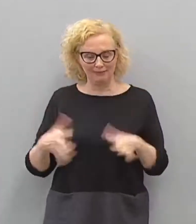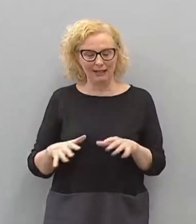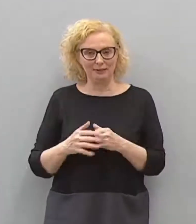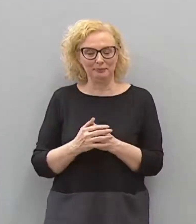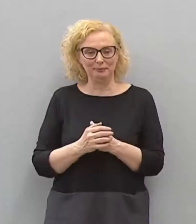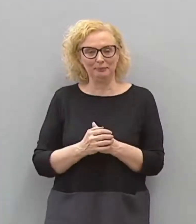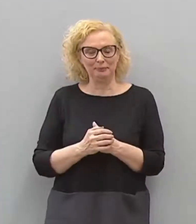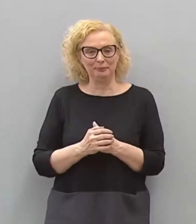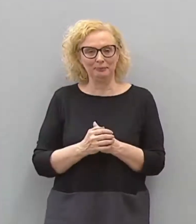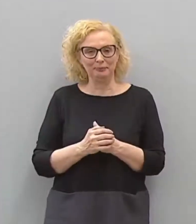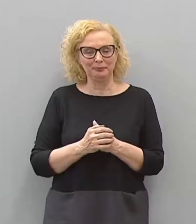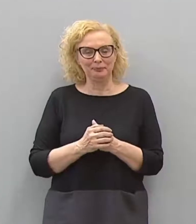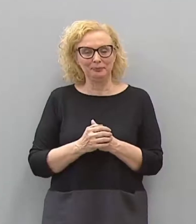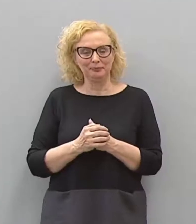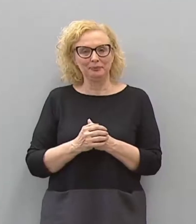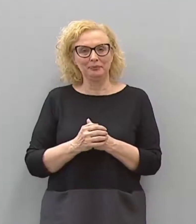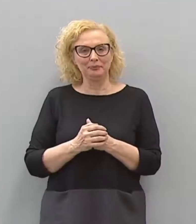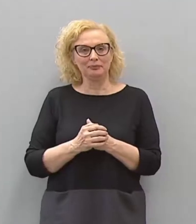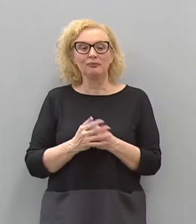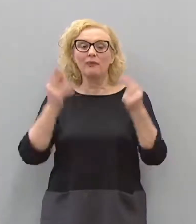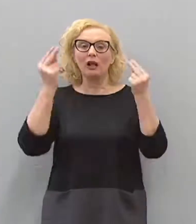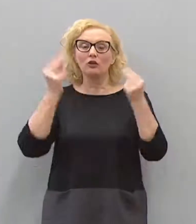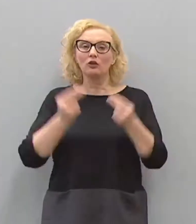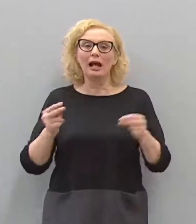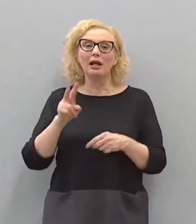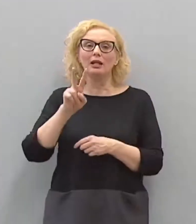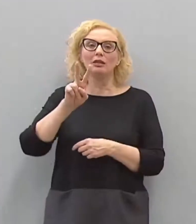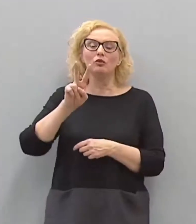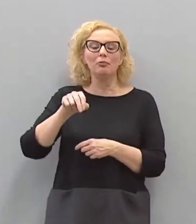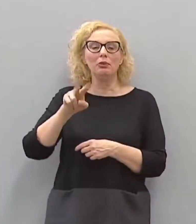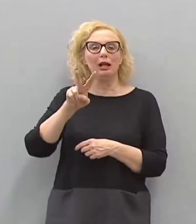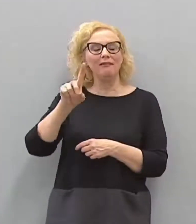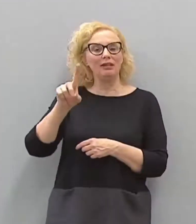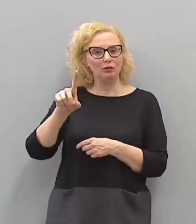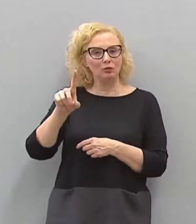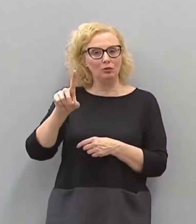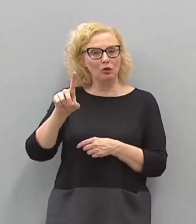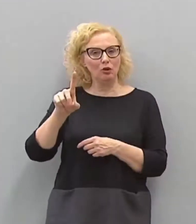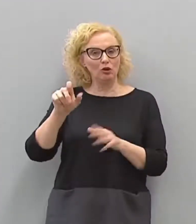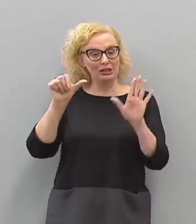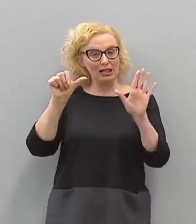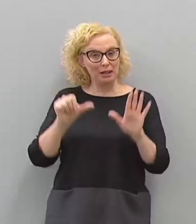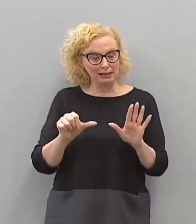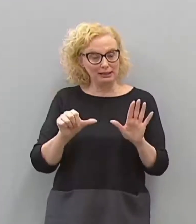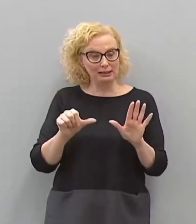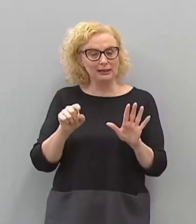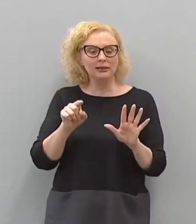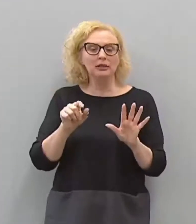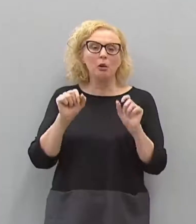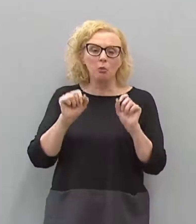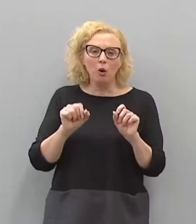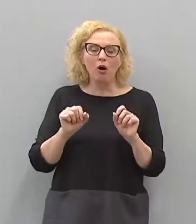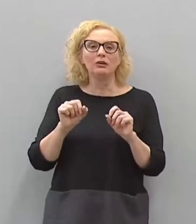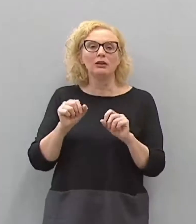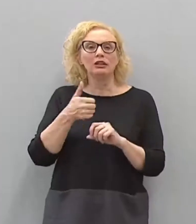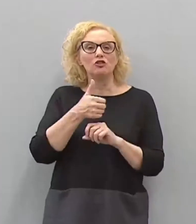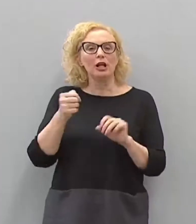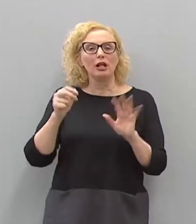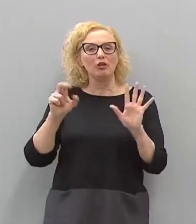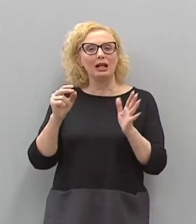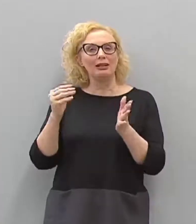tecnologia il totale nel 2021 nel primo semestre di millionaire 21 ci porterà ad avere circa 180.000